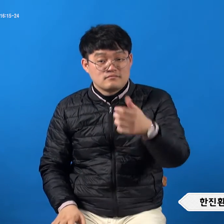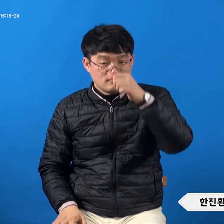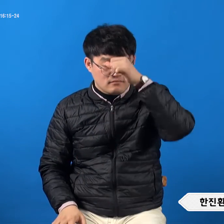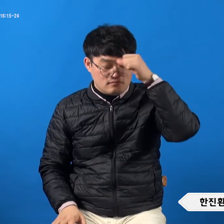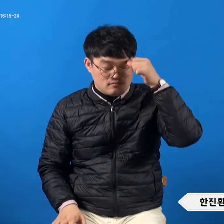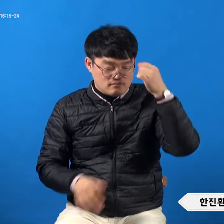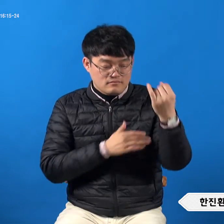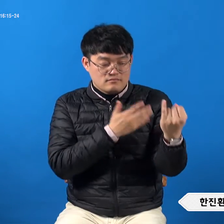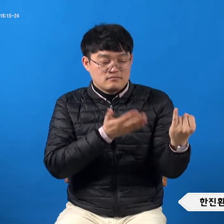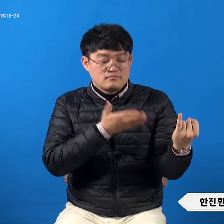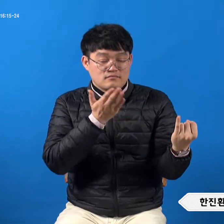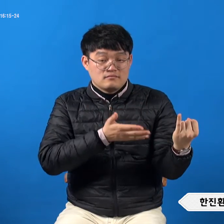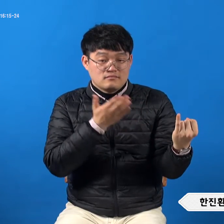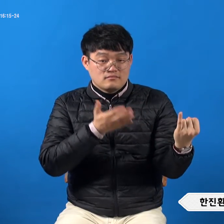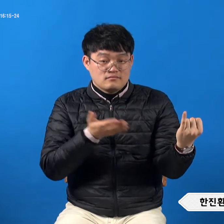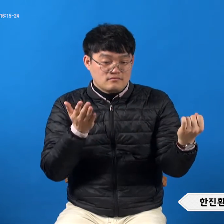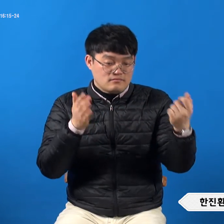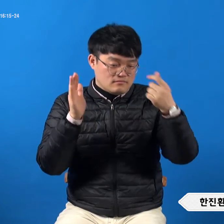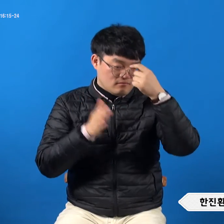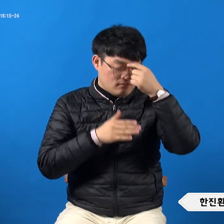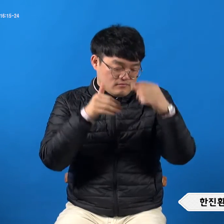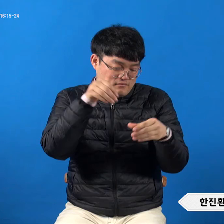장로, 권사 선거에서 표를 많이 얻고 싶습니까?